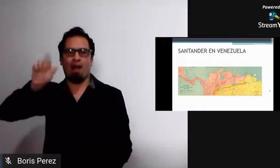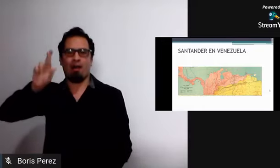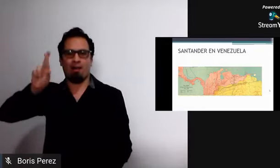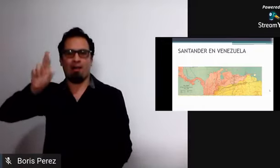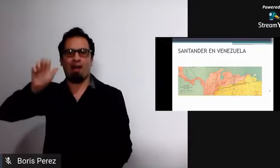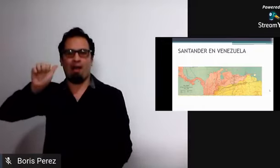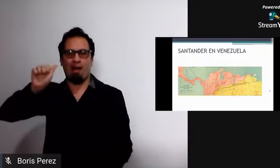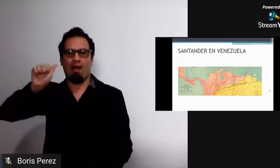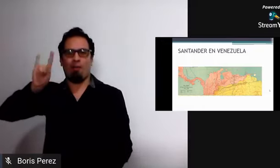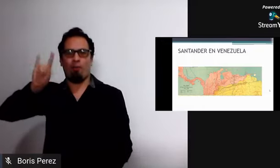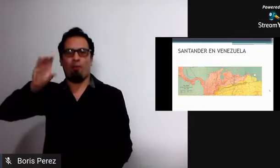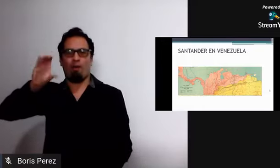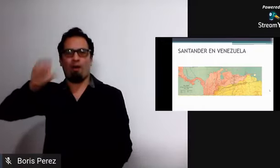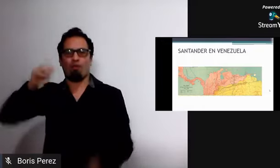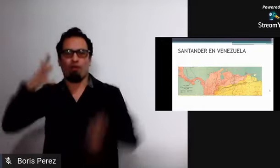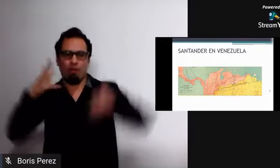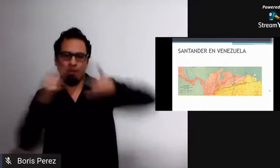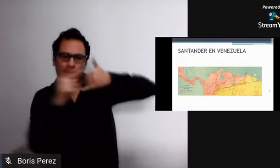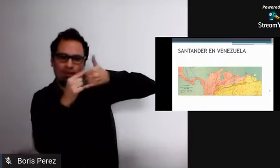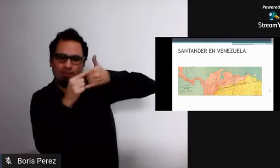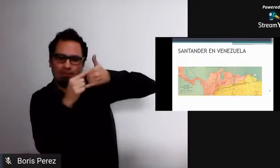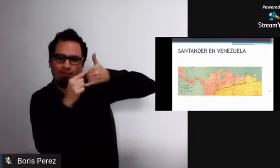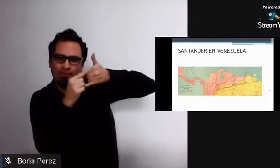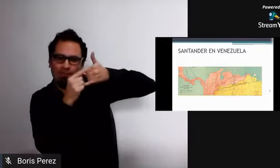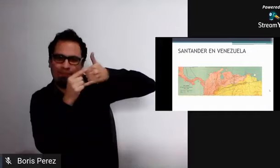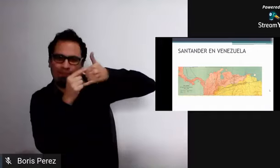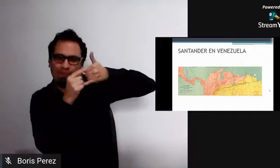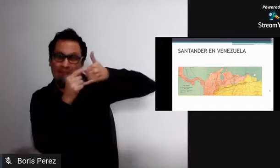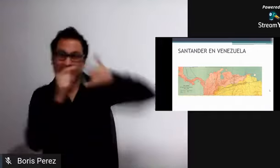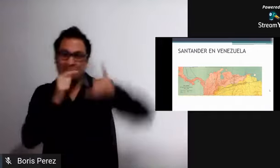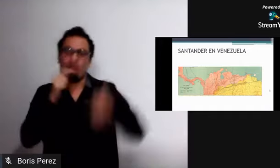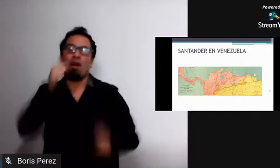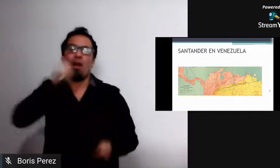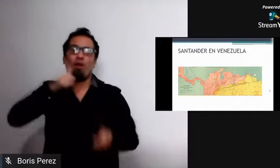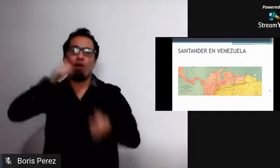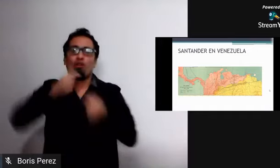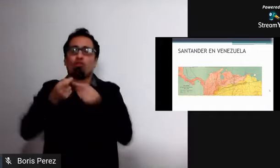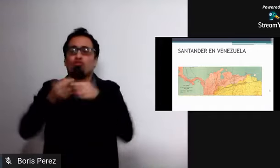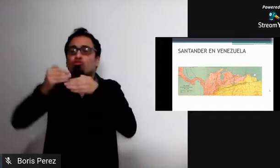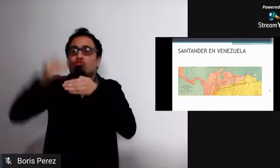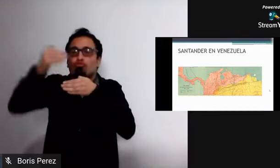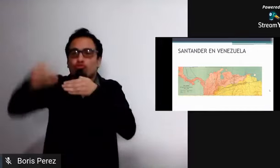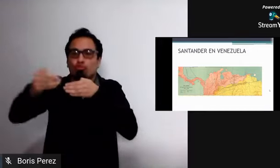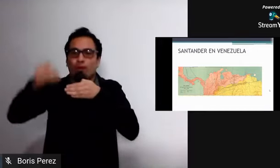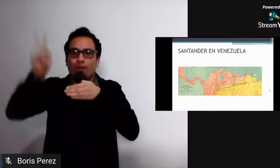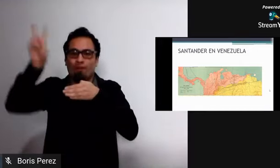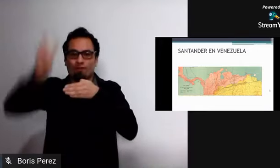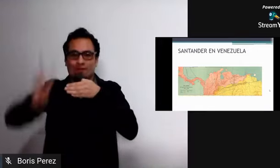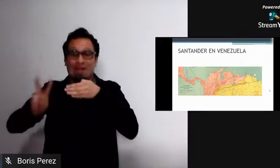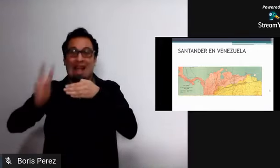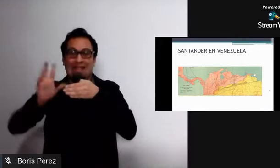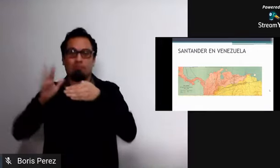territorio interesante del país, como lo es Arauca.